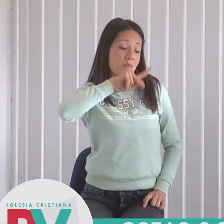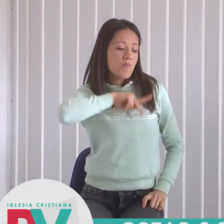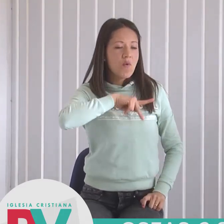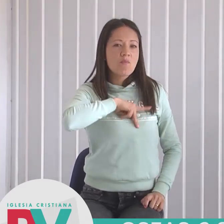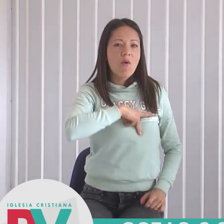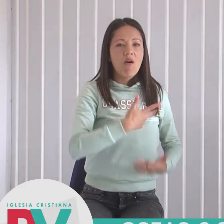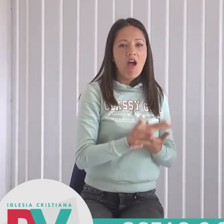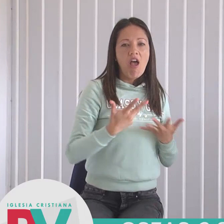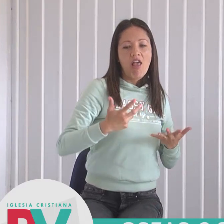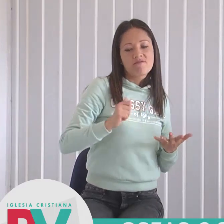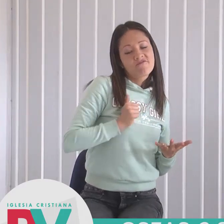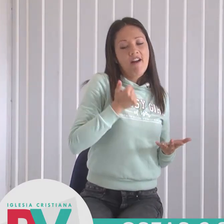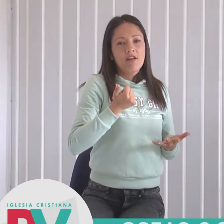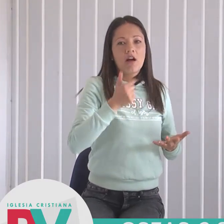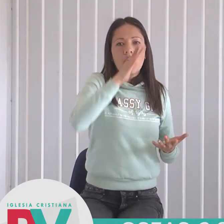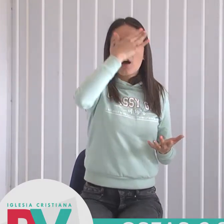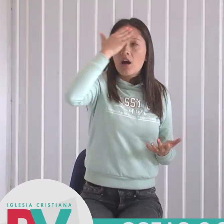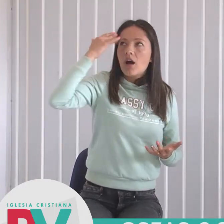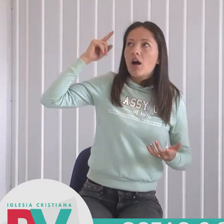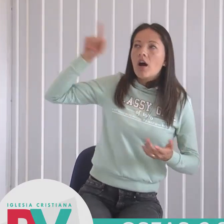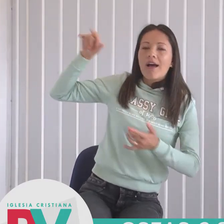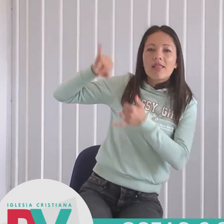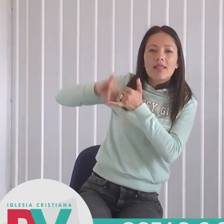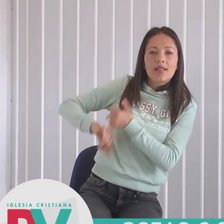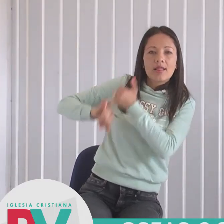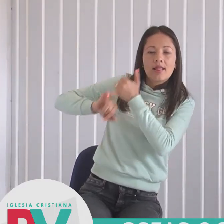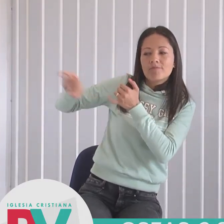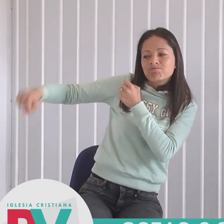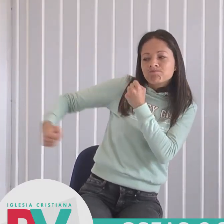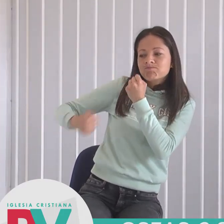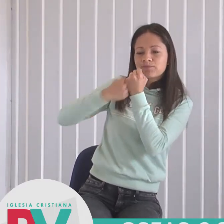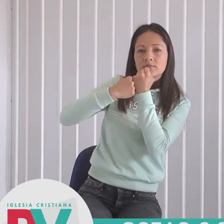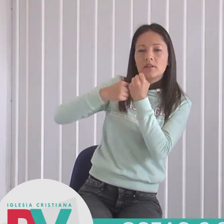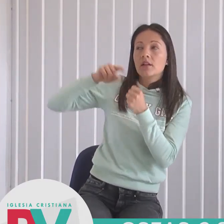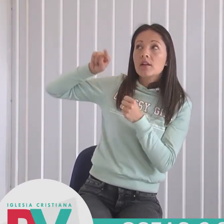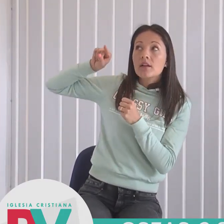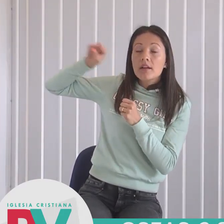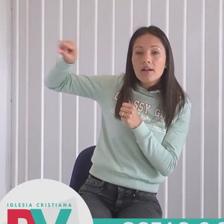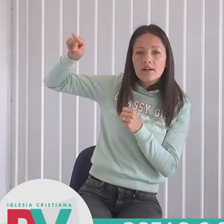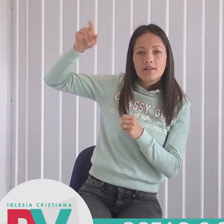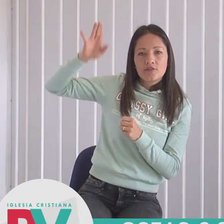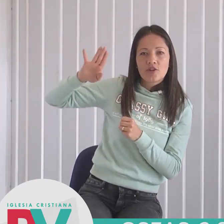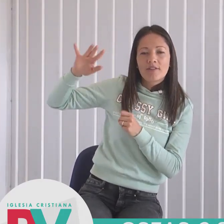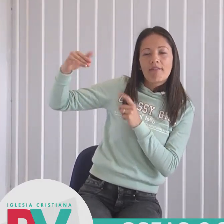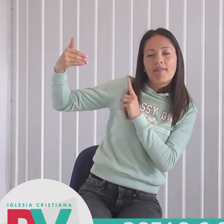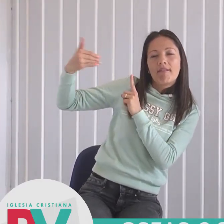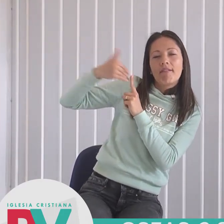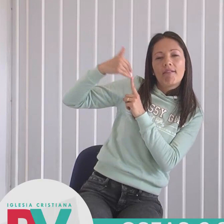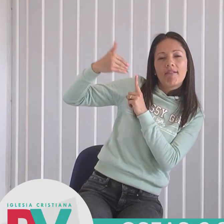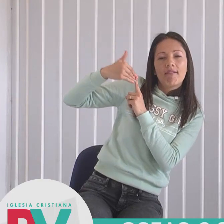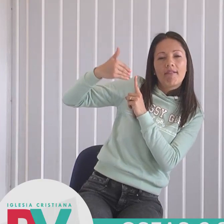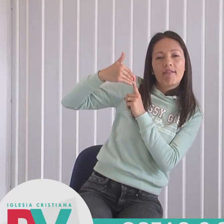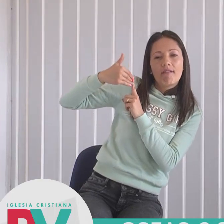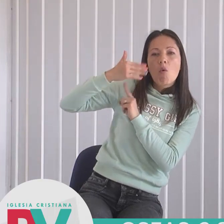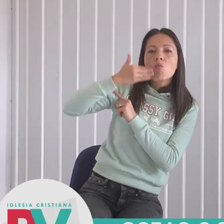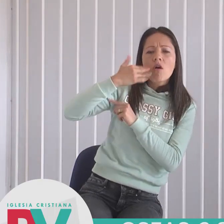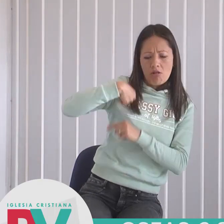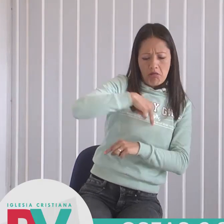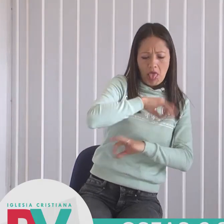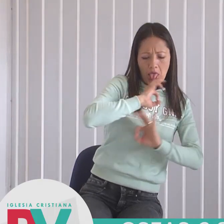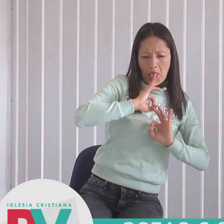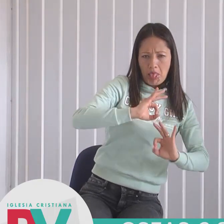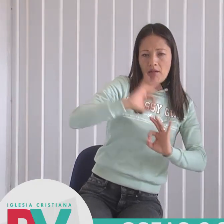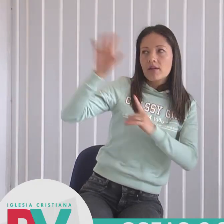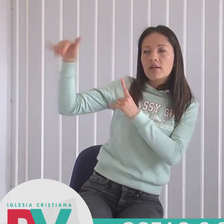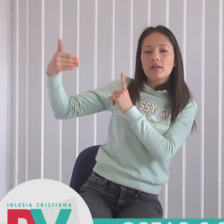beneficio. Olvidando que Él es el que nos sostiene y que Él fue el que nos enamoró cuando no éramos nadie.